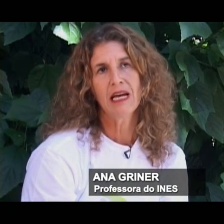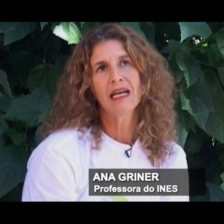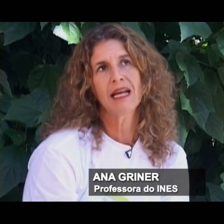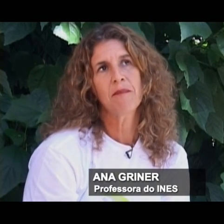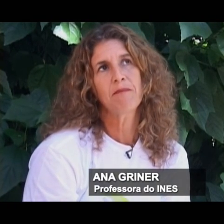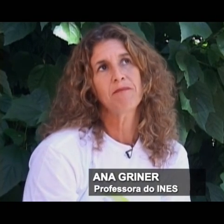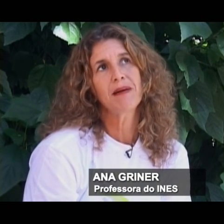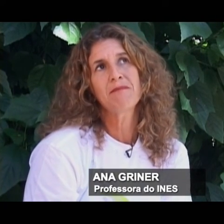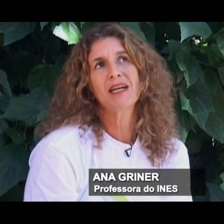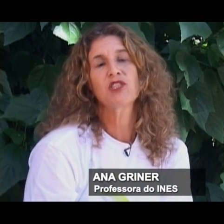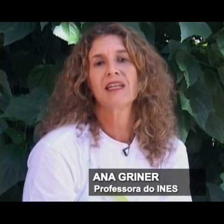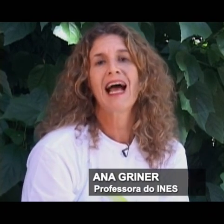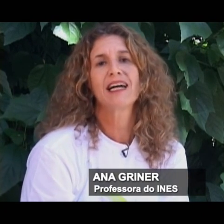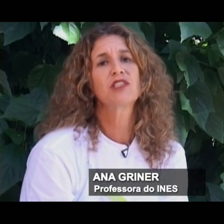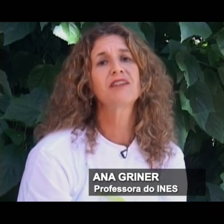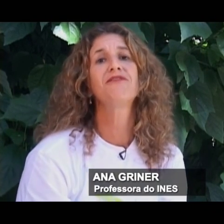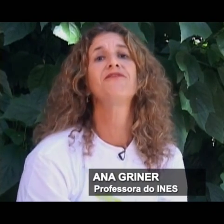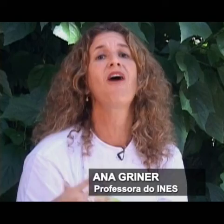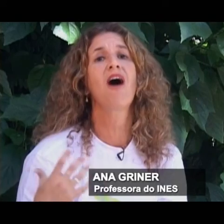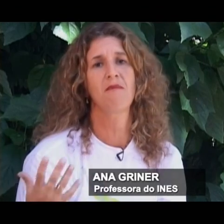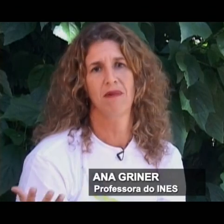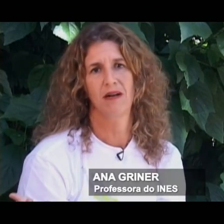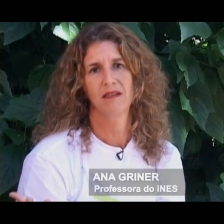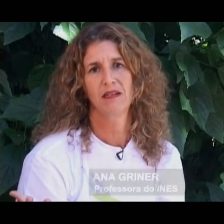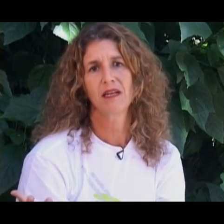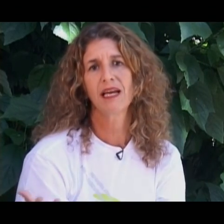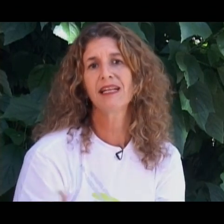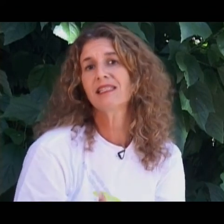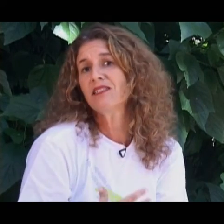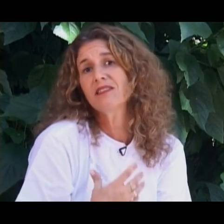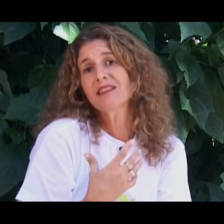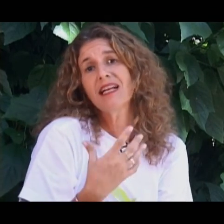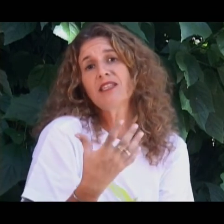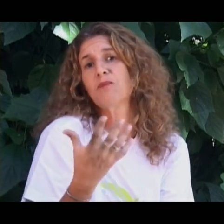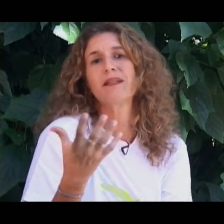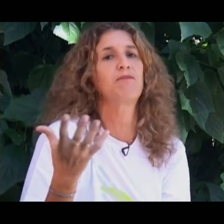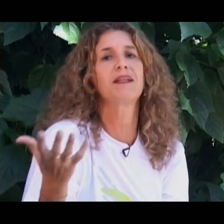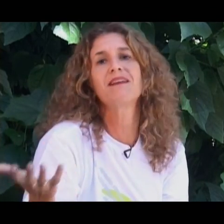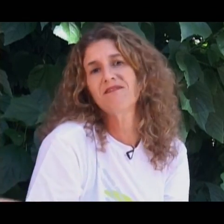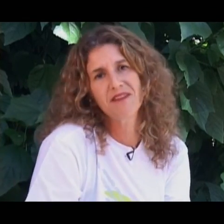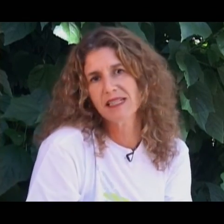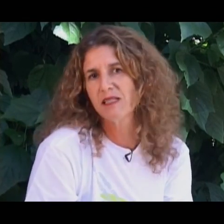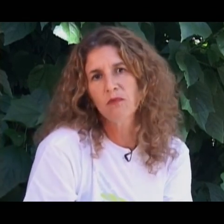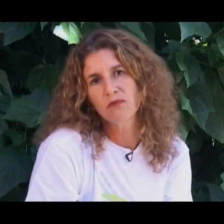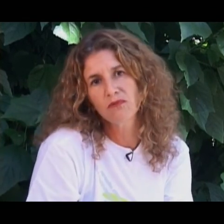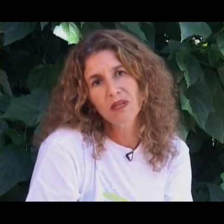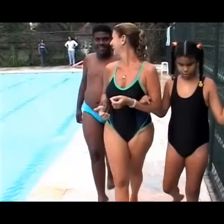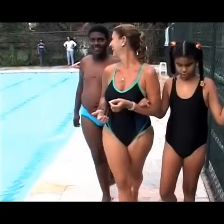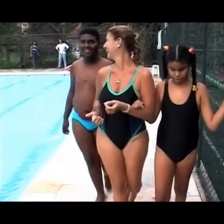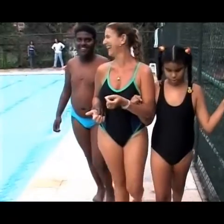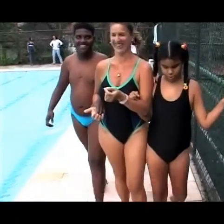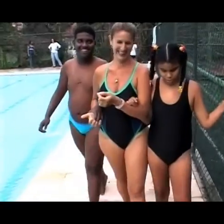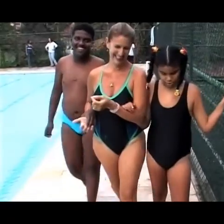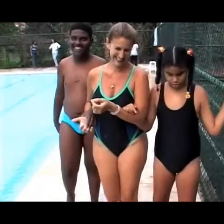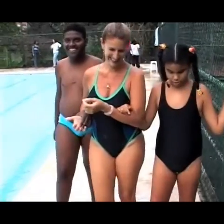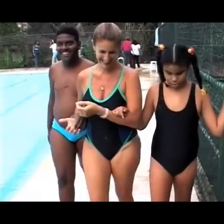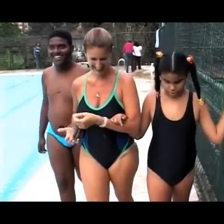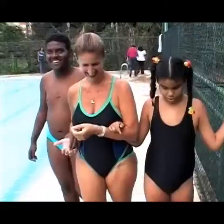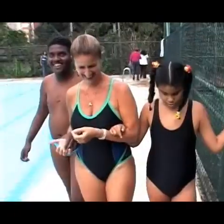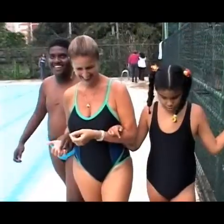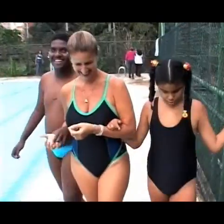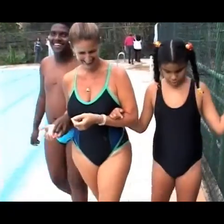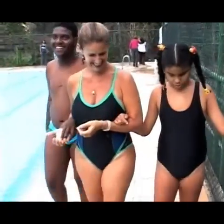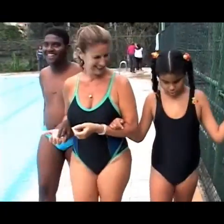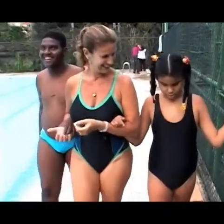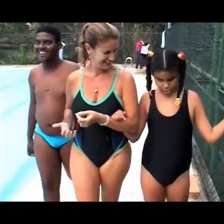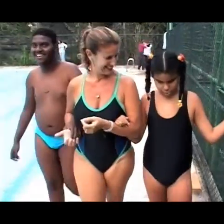diferente, né? Imaginar de que forma que eles podem ver esse mundo, que não é o mesmo que eu